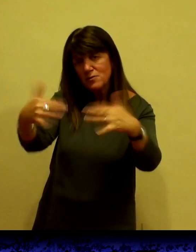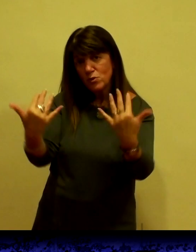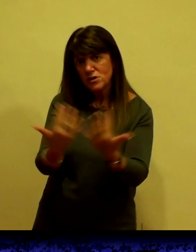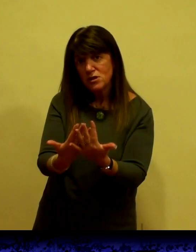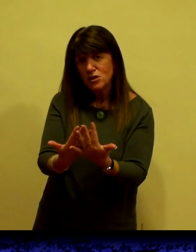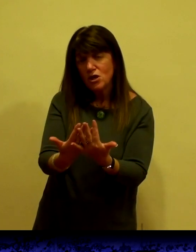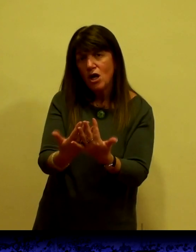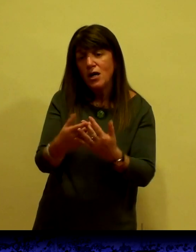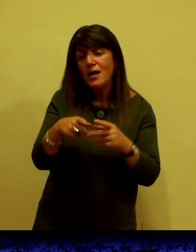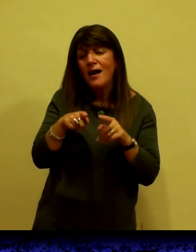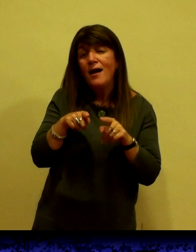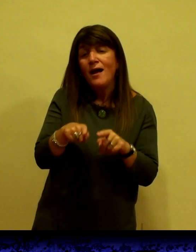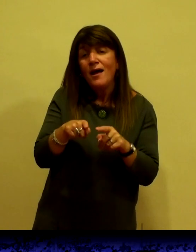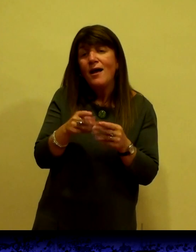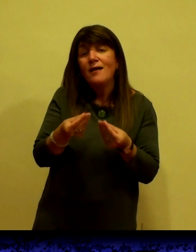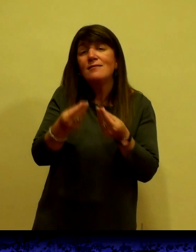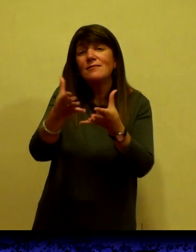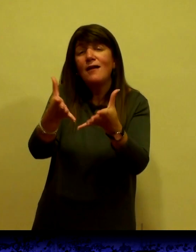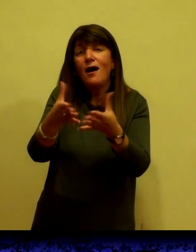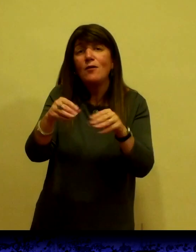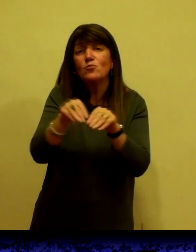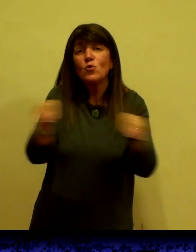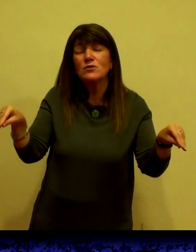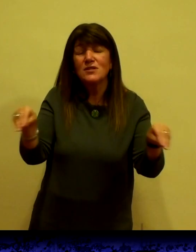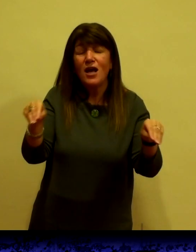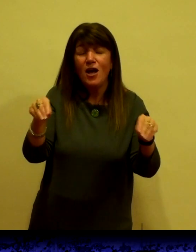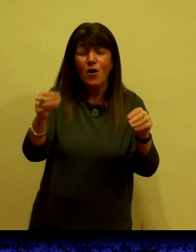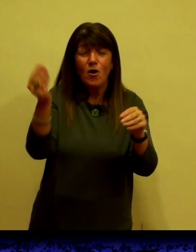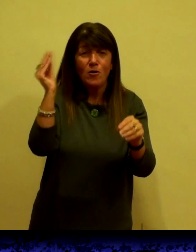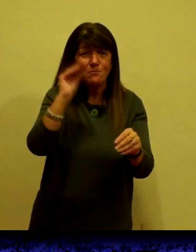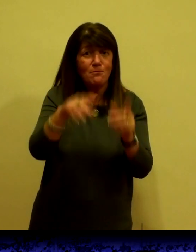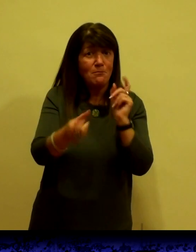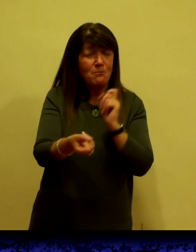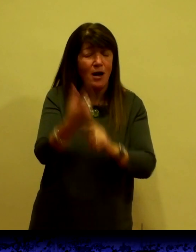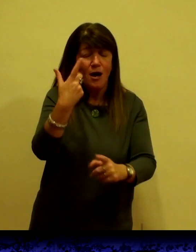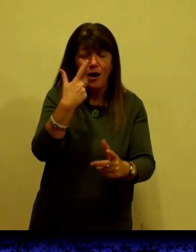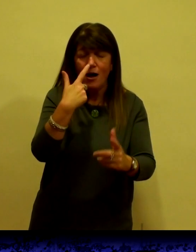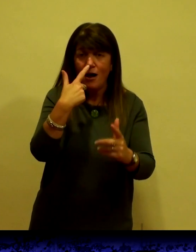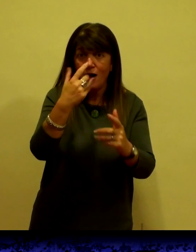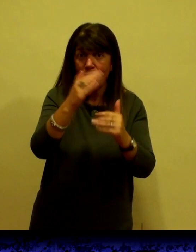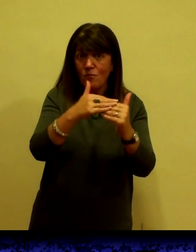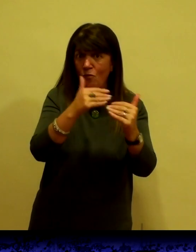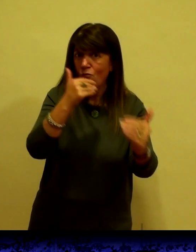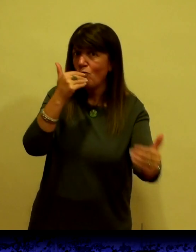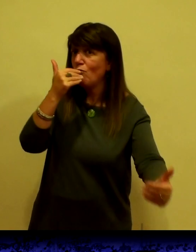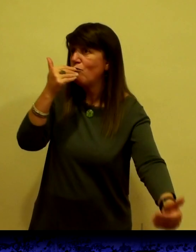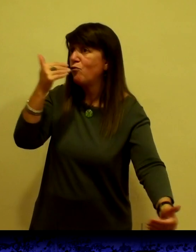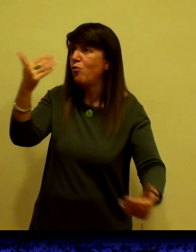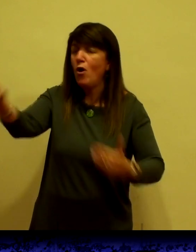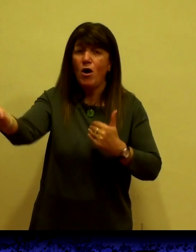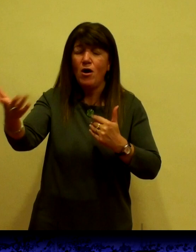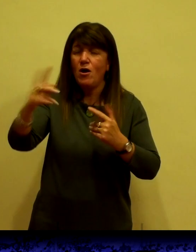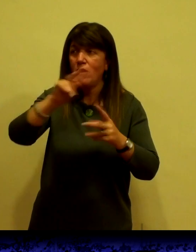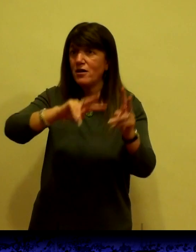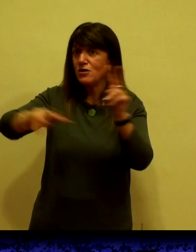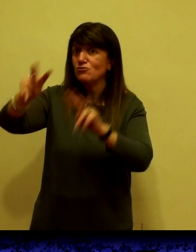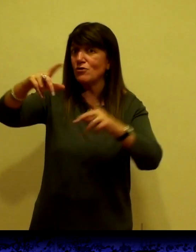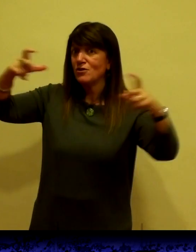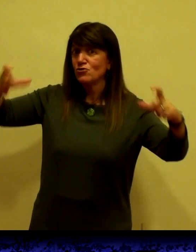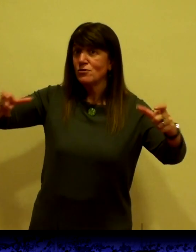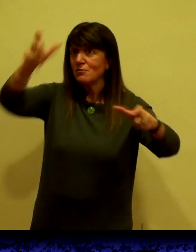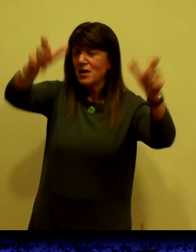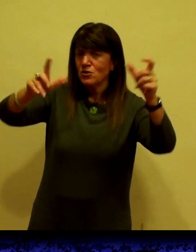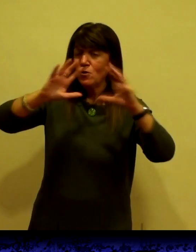versi porta anche il museo fuori da se stesso e lo porta ad incontrare la città e i cittadini. Non a caso questo